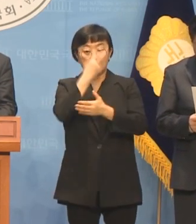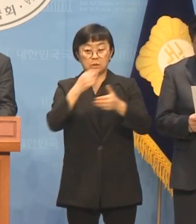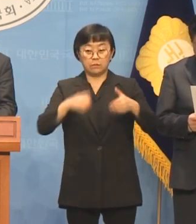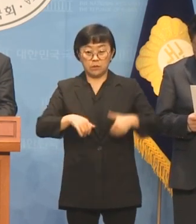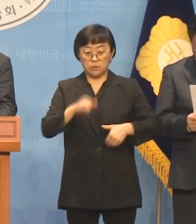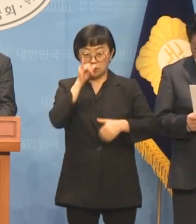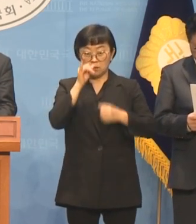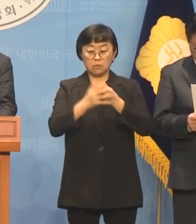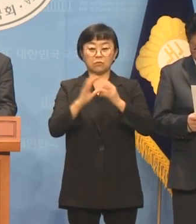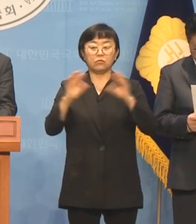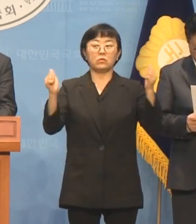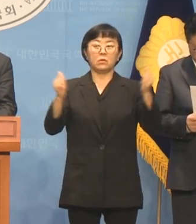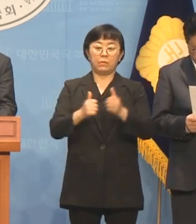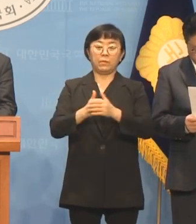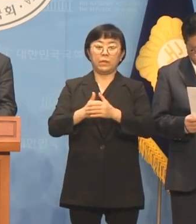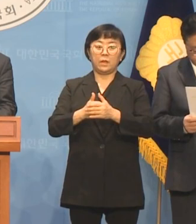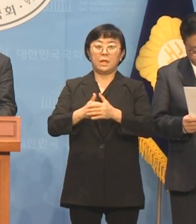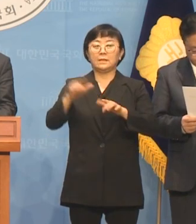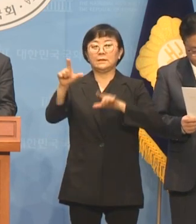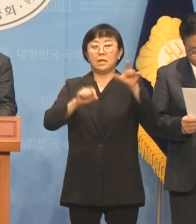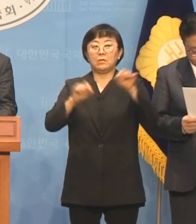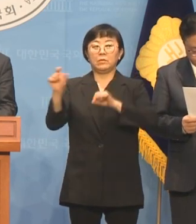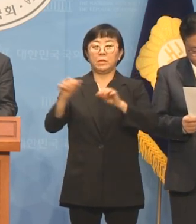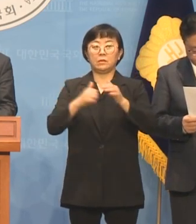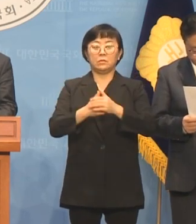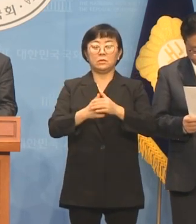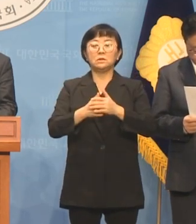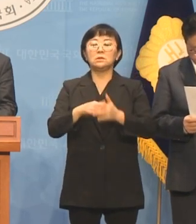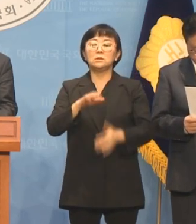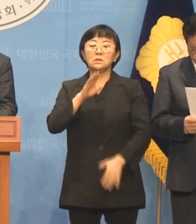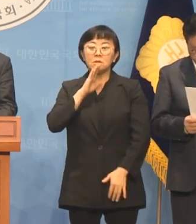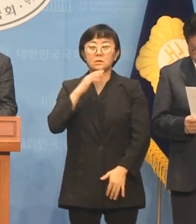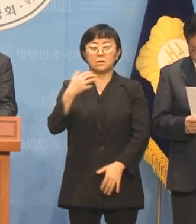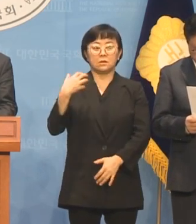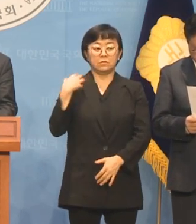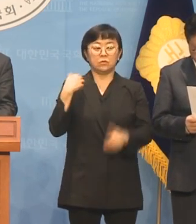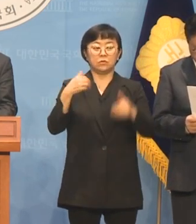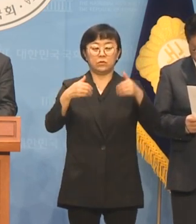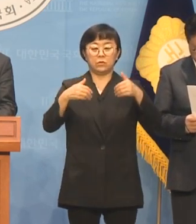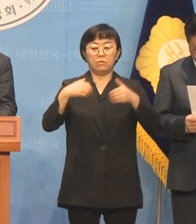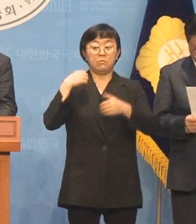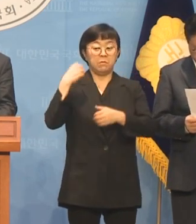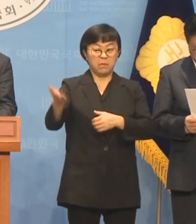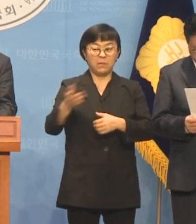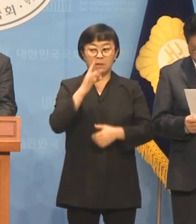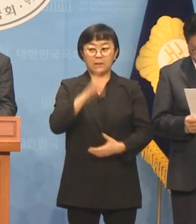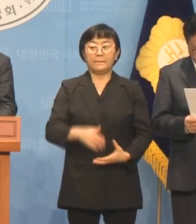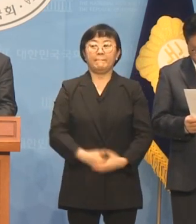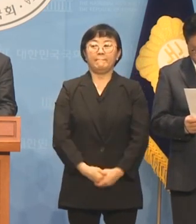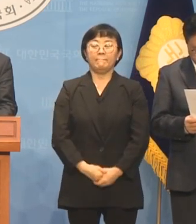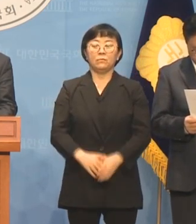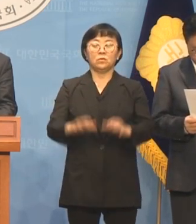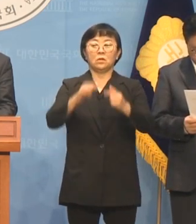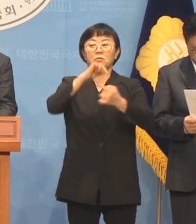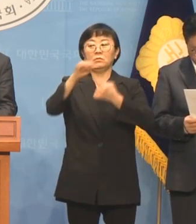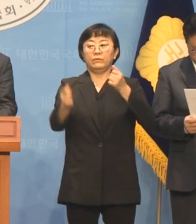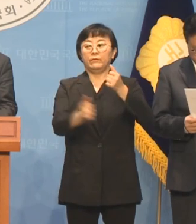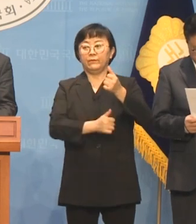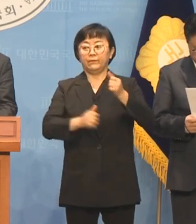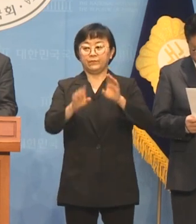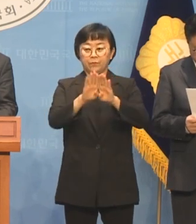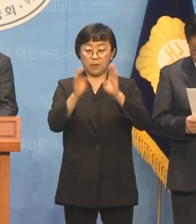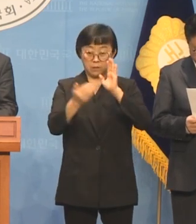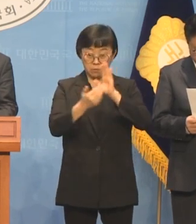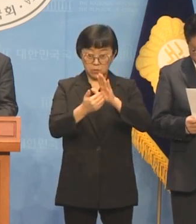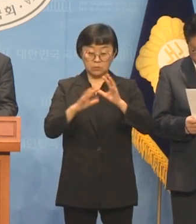있는 국회의 구성원으로서 최소한의 의무를 저버려서는 안 됩니다. 국회 운영위 개회를